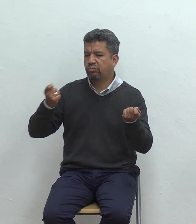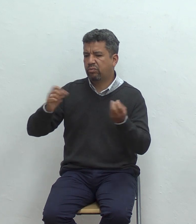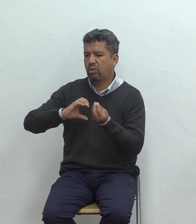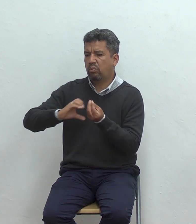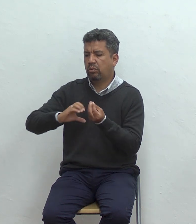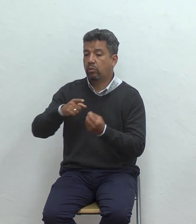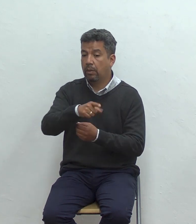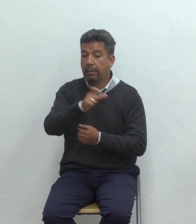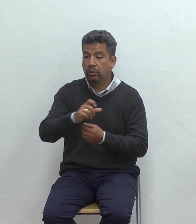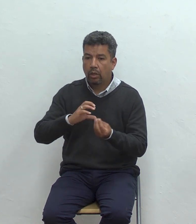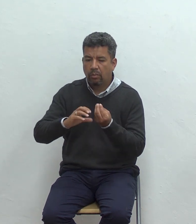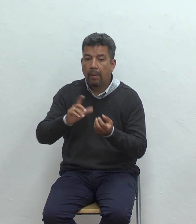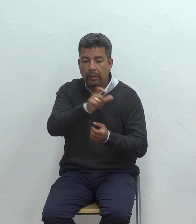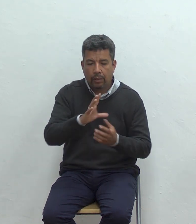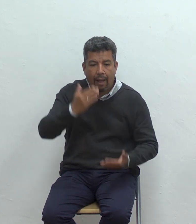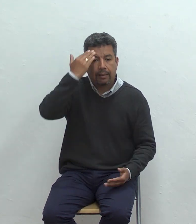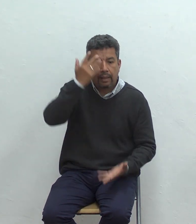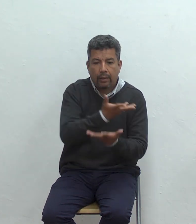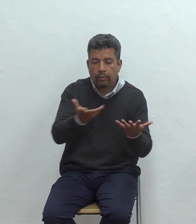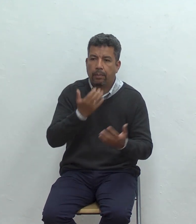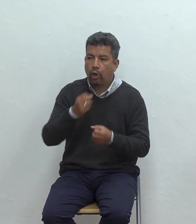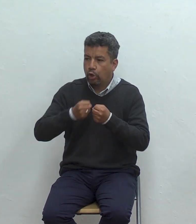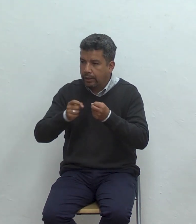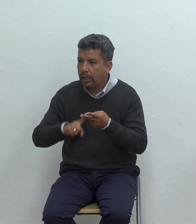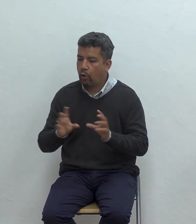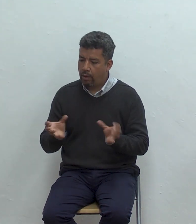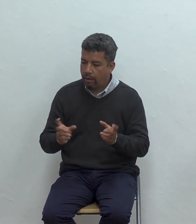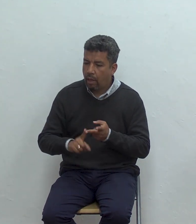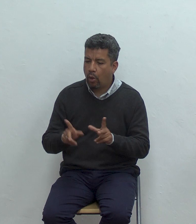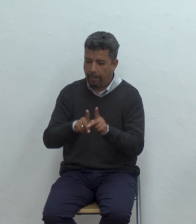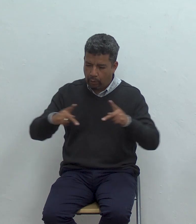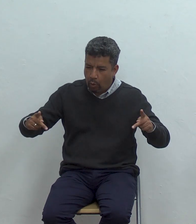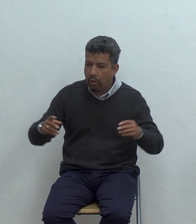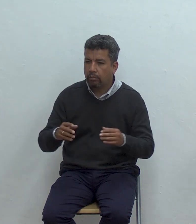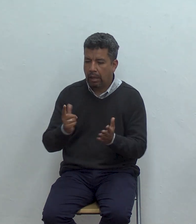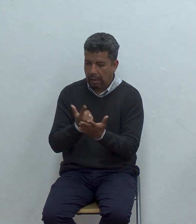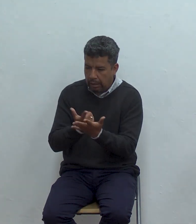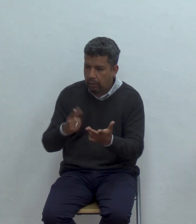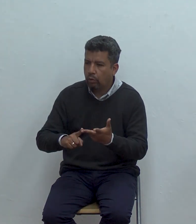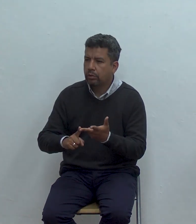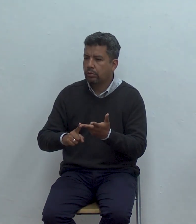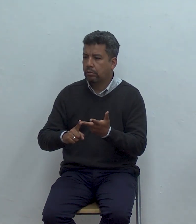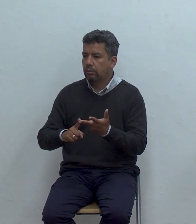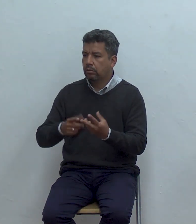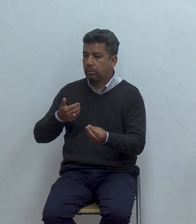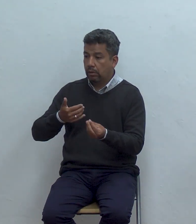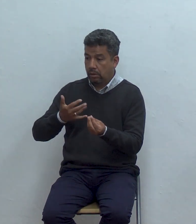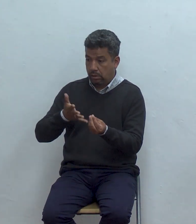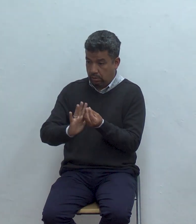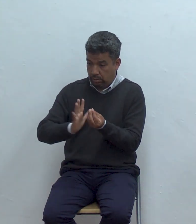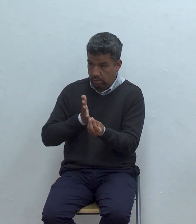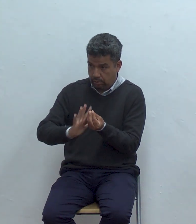porque por los medios la gente se entera. Entonces los noticieros, la radio, los periódicos, los libros, el cine, y con eso